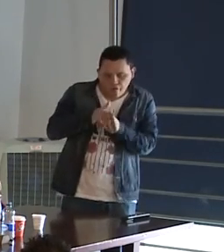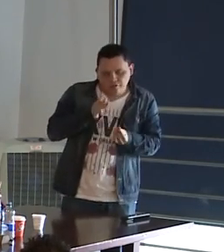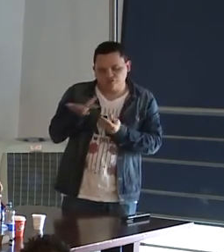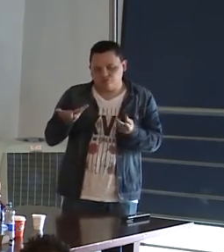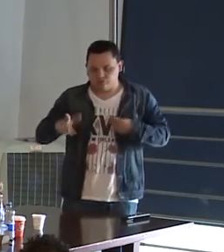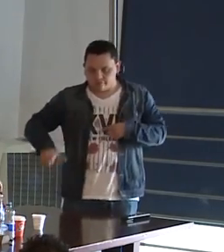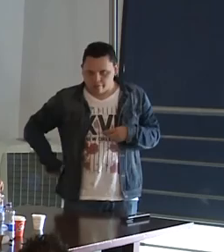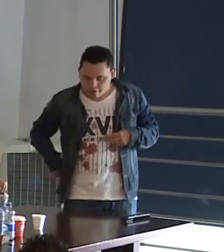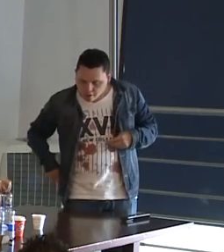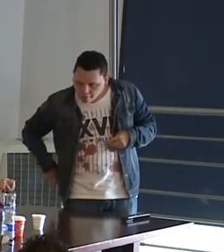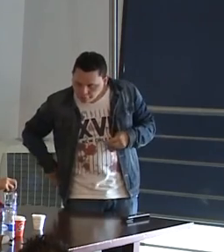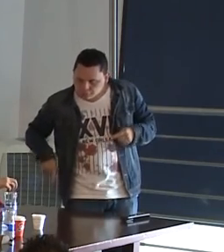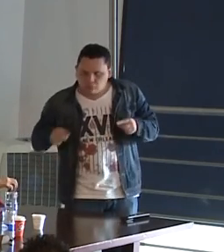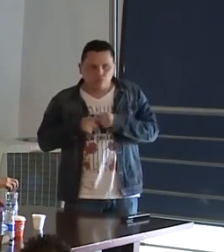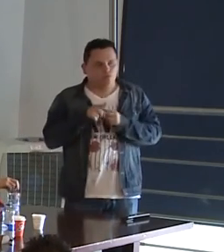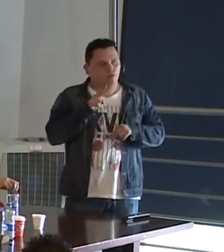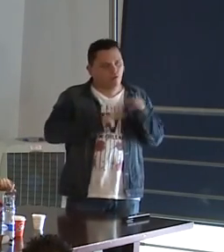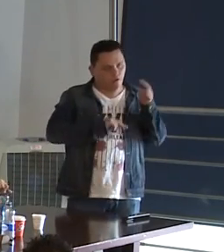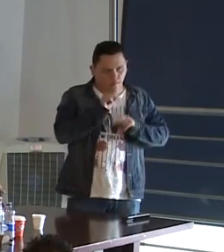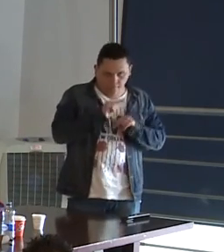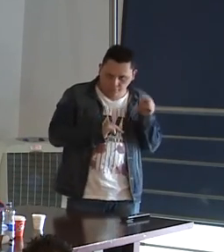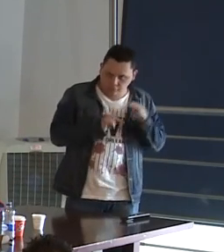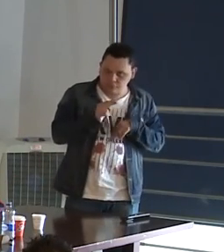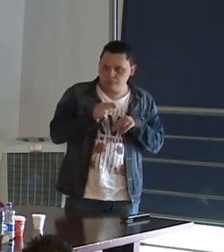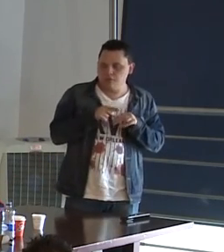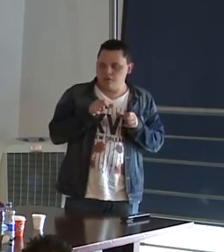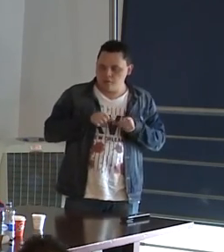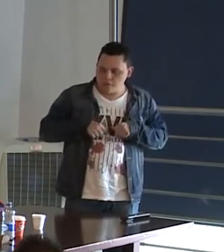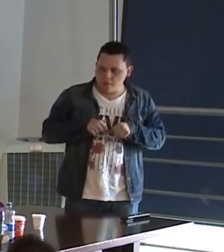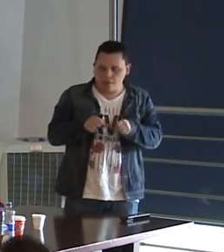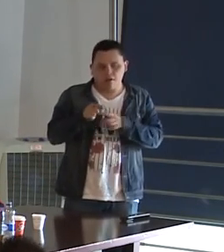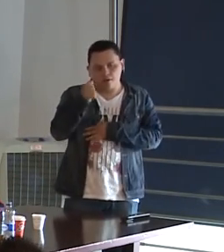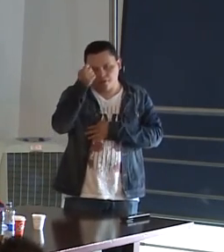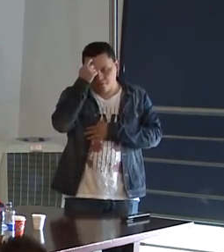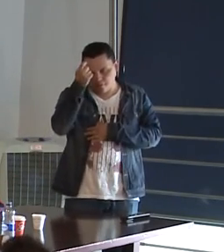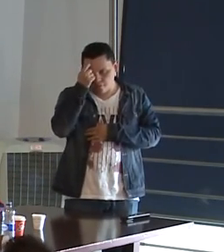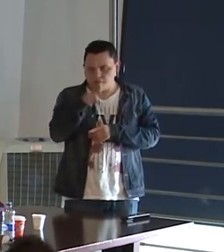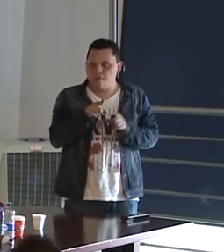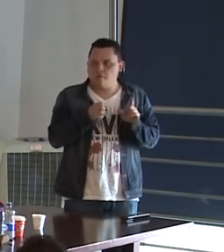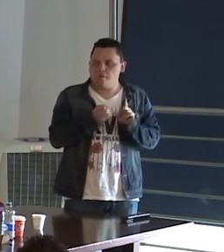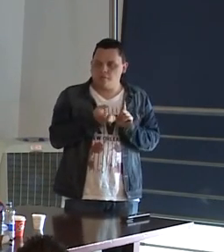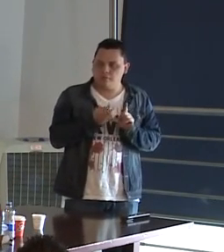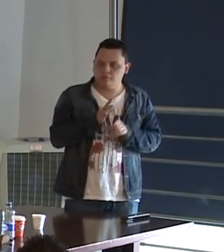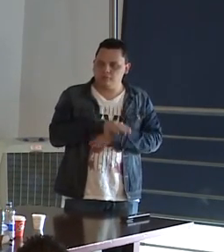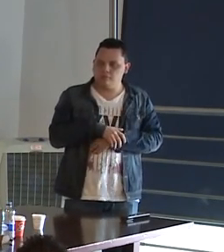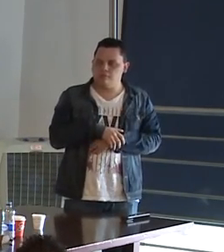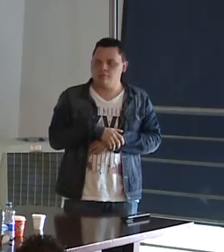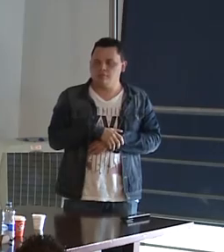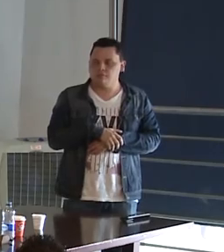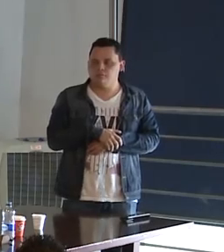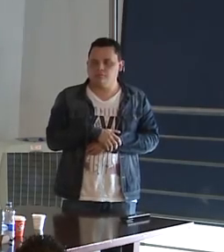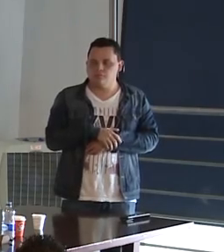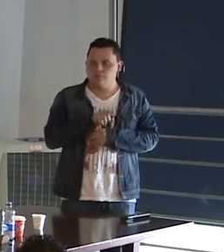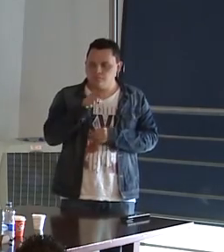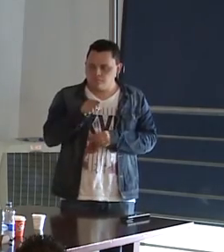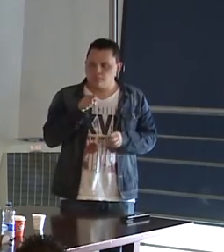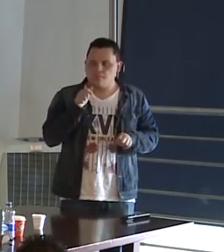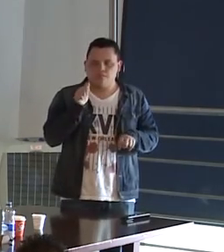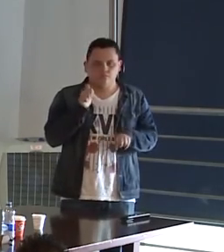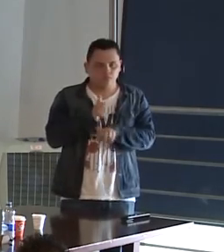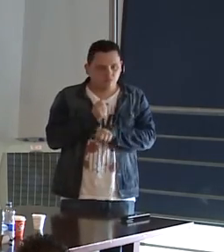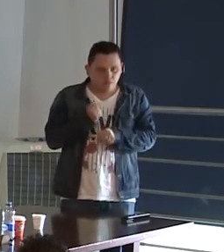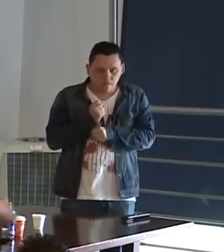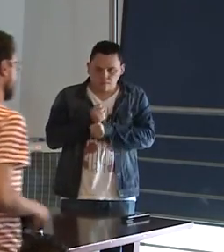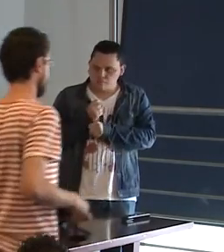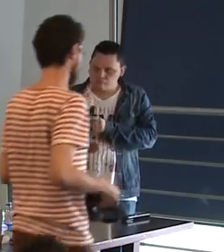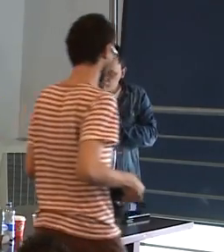escuela, de la reconstrucción permanente de la memoria de la licenciatura, y la tarea diaria